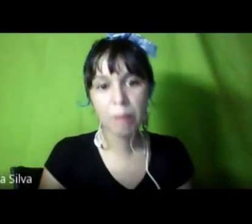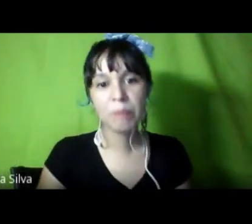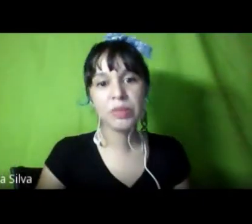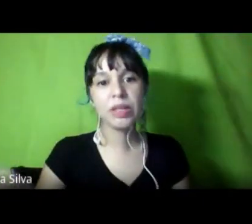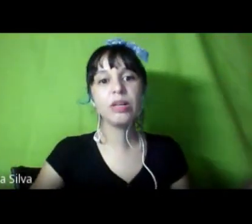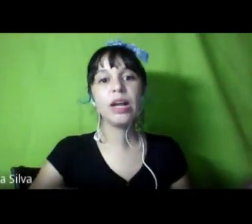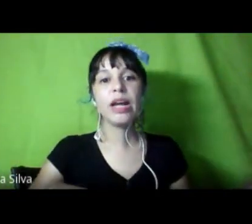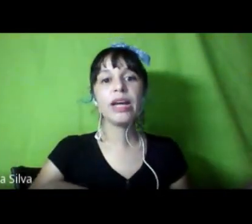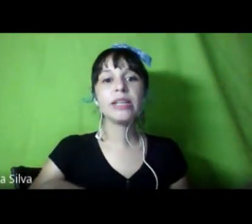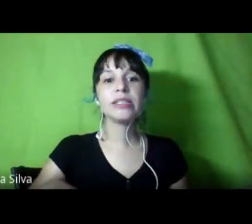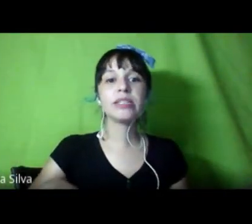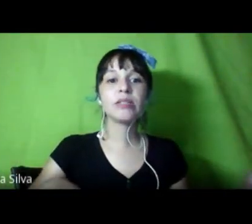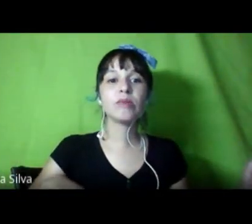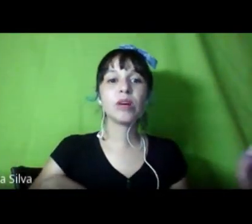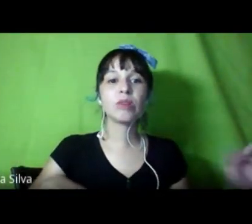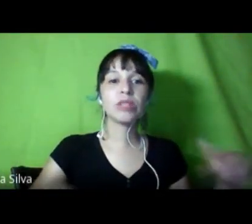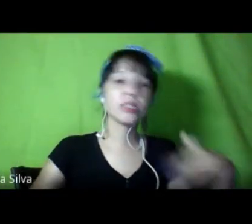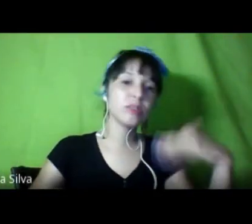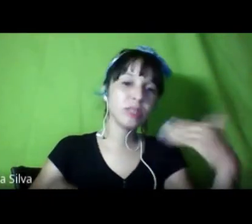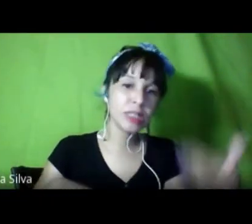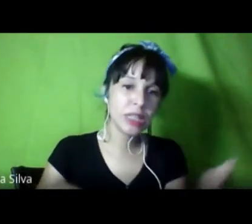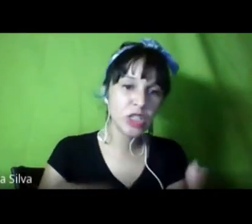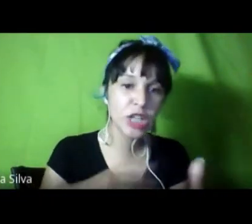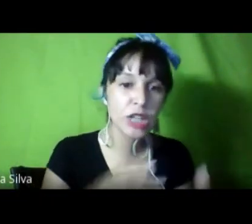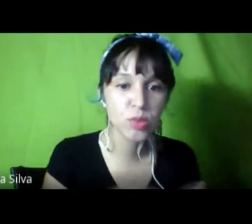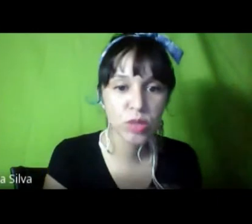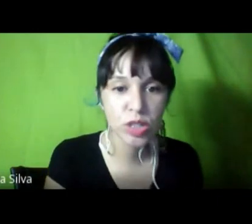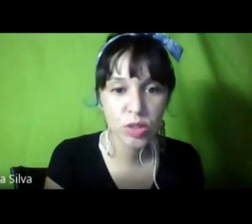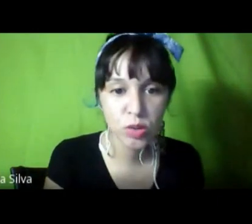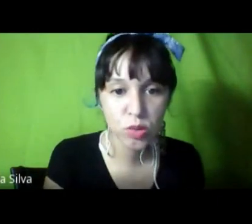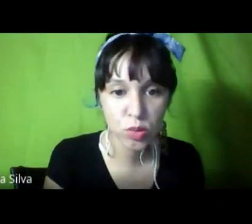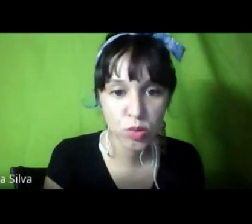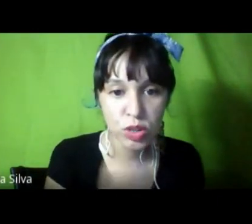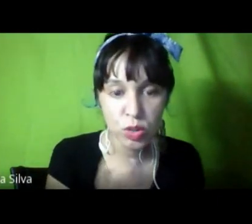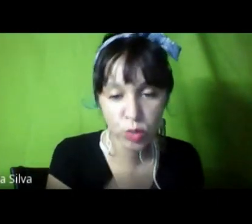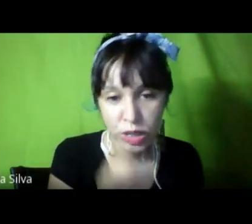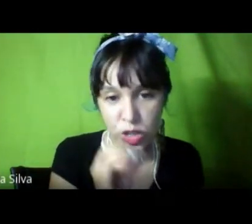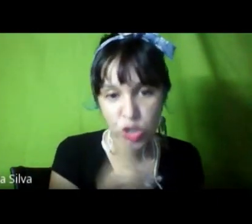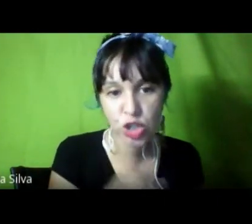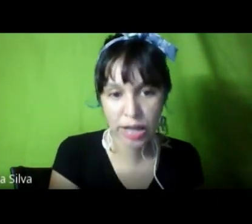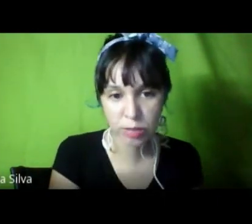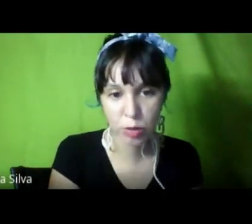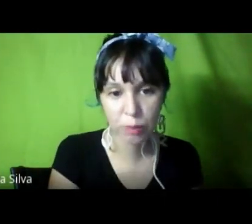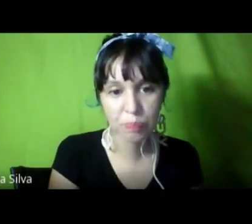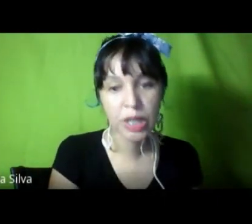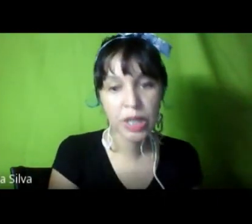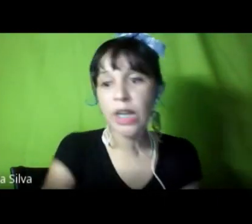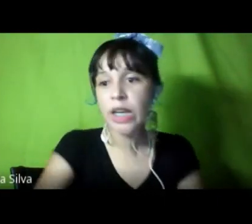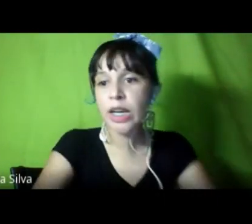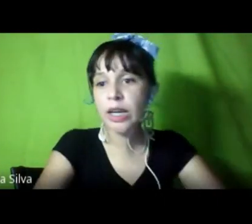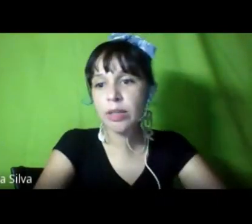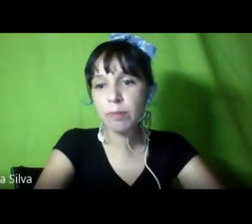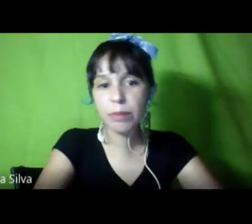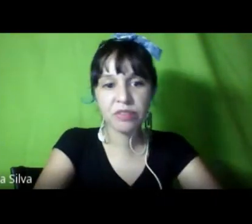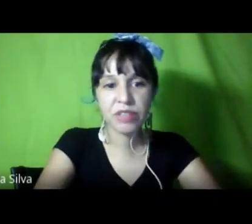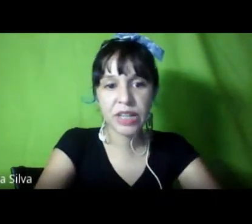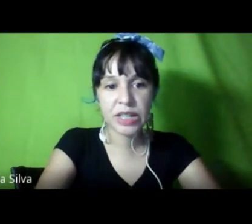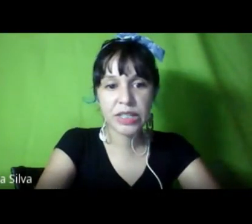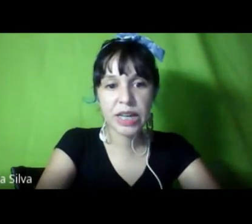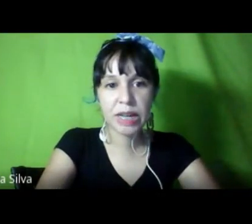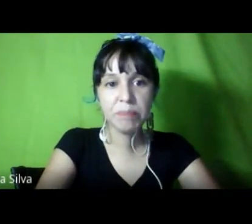diferente. Então, acontecem essas identidades, surdas de diáspora. E,